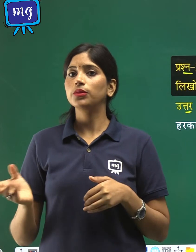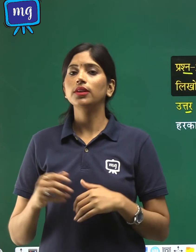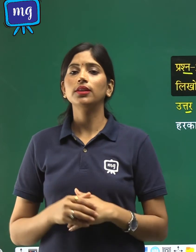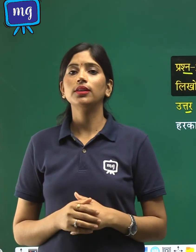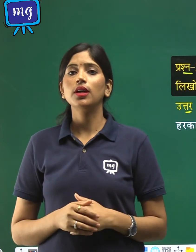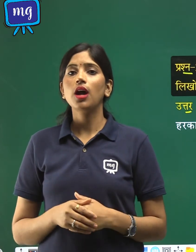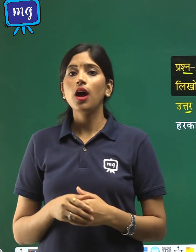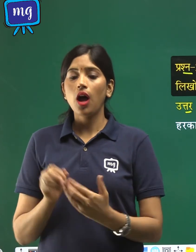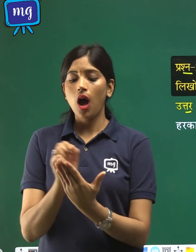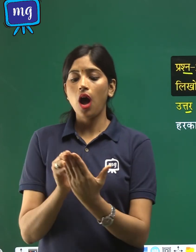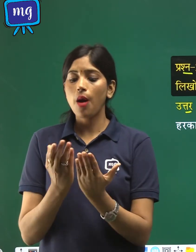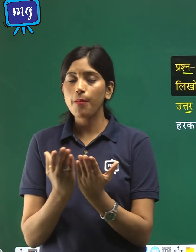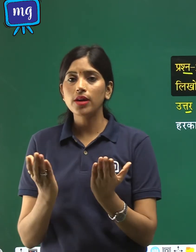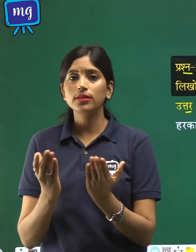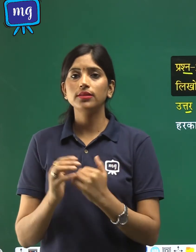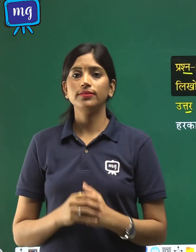पत्र